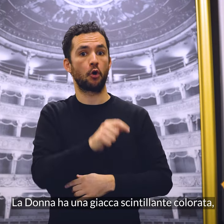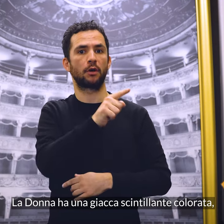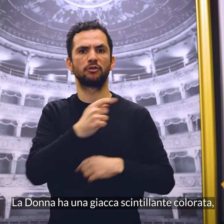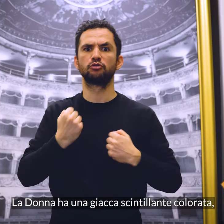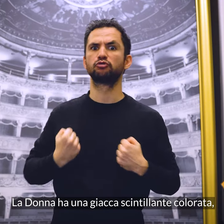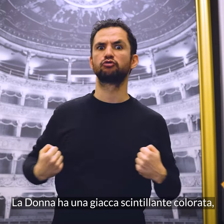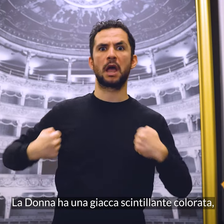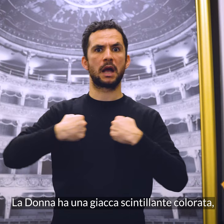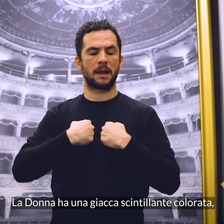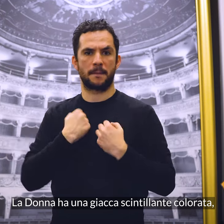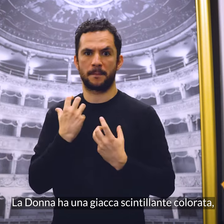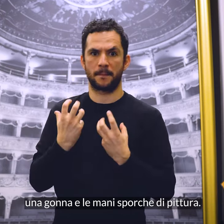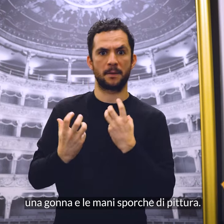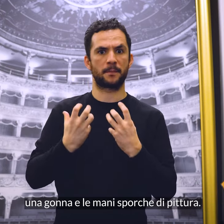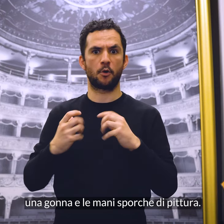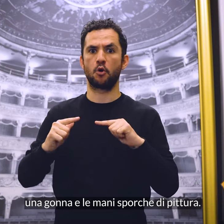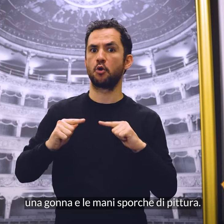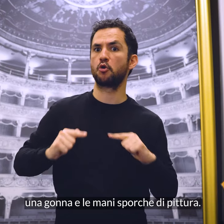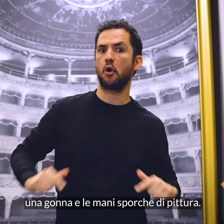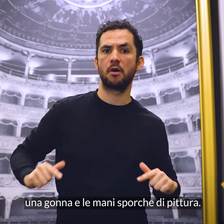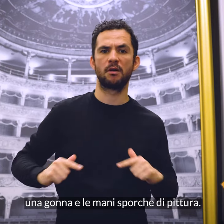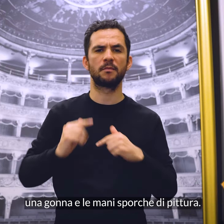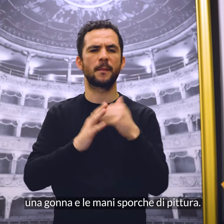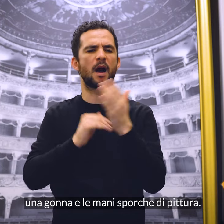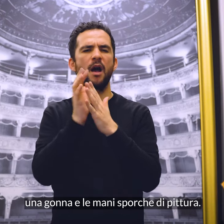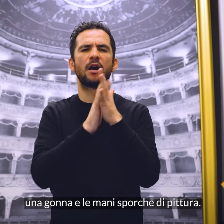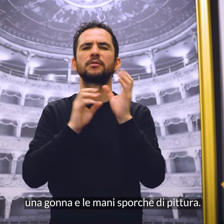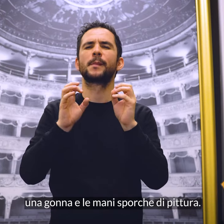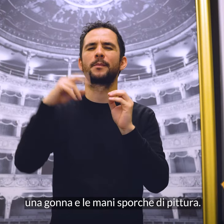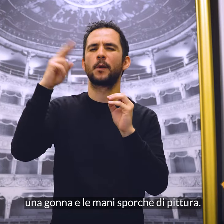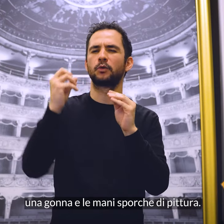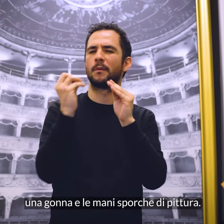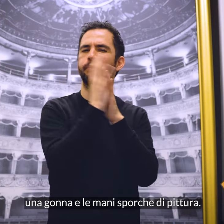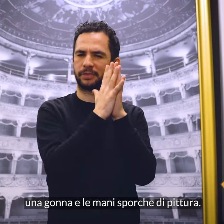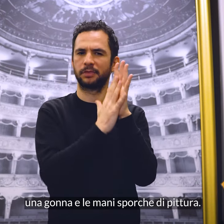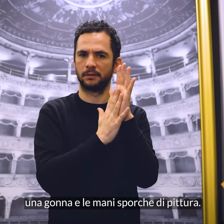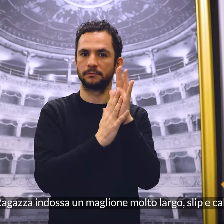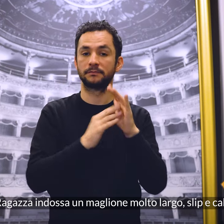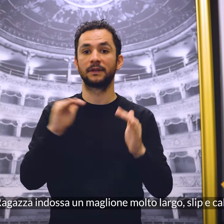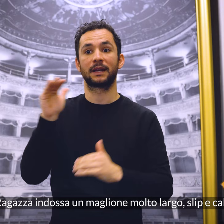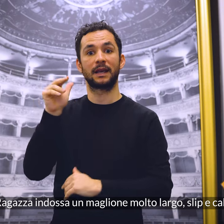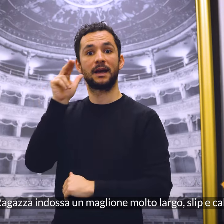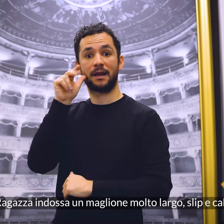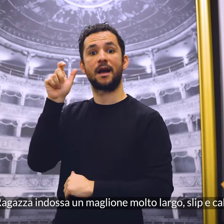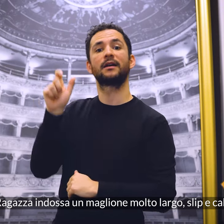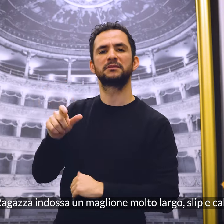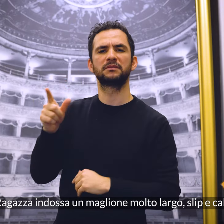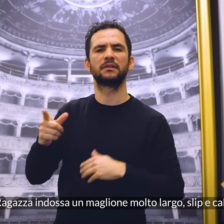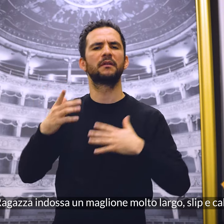scintillante colorata, una gonna e le mani sporche di pittura. La ragazza indossa un